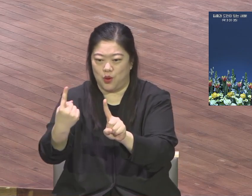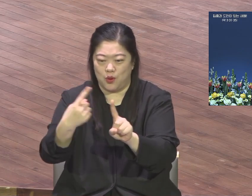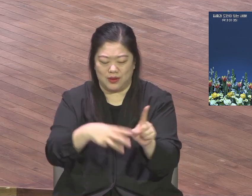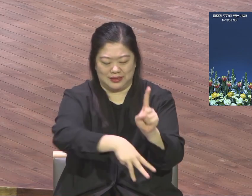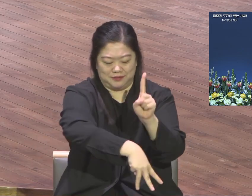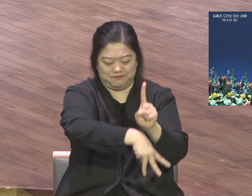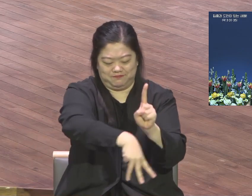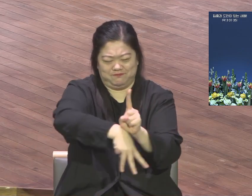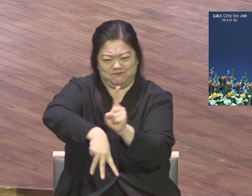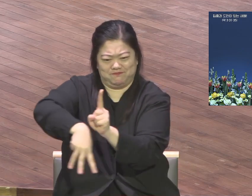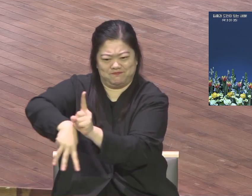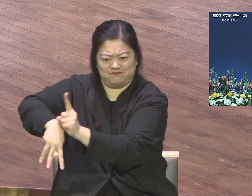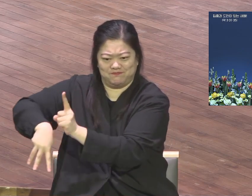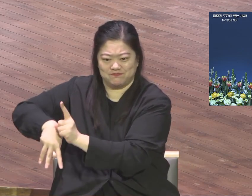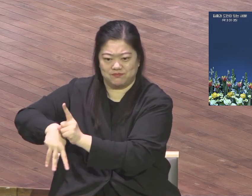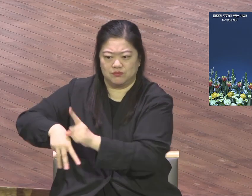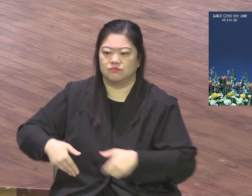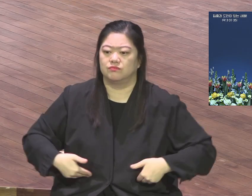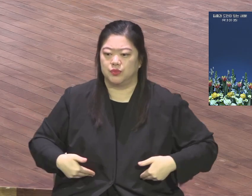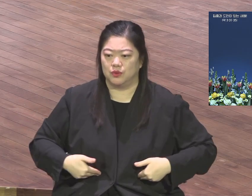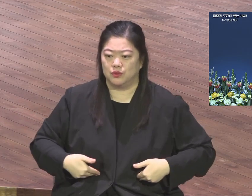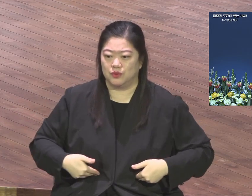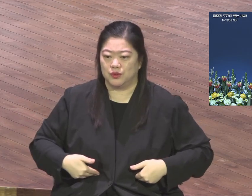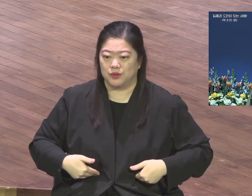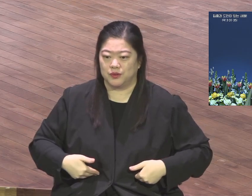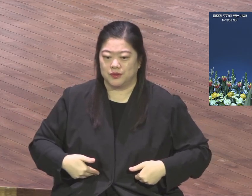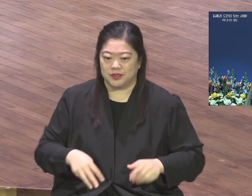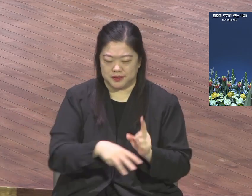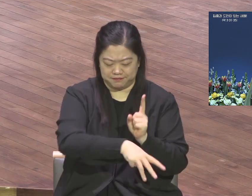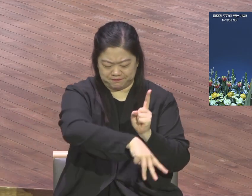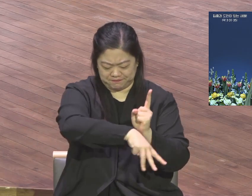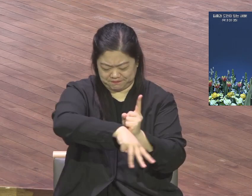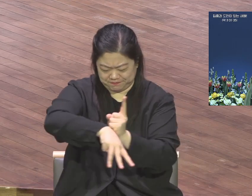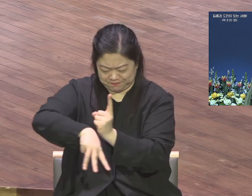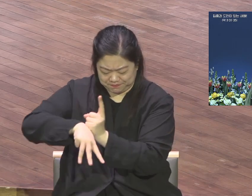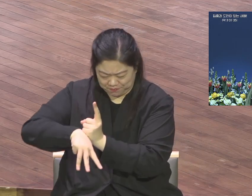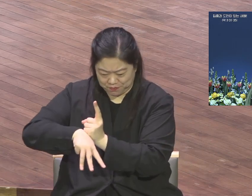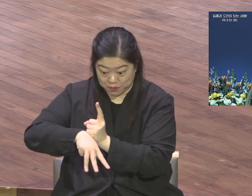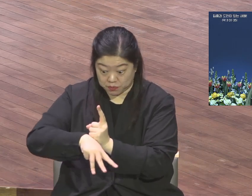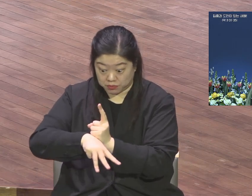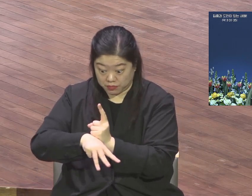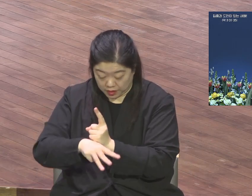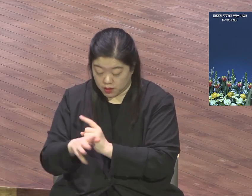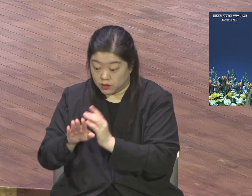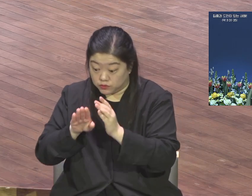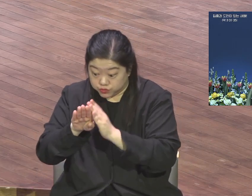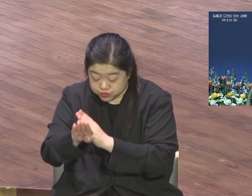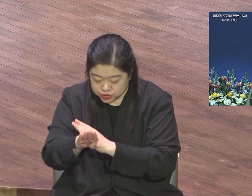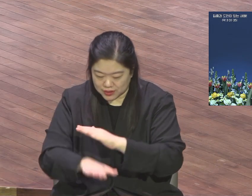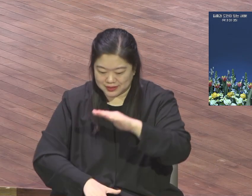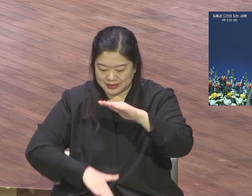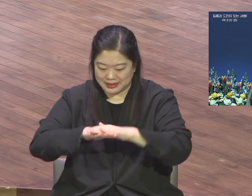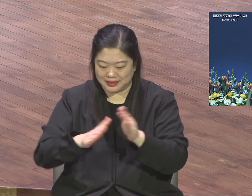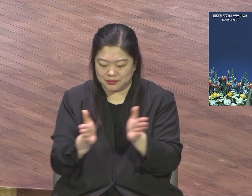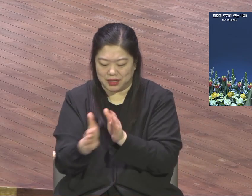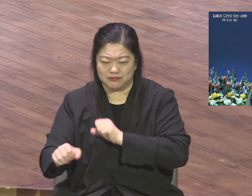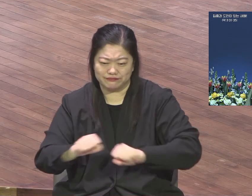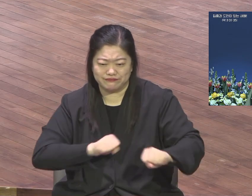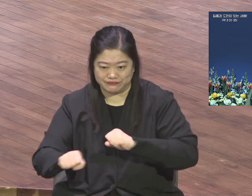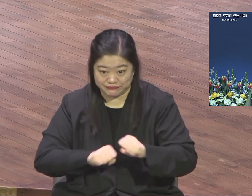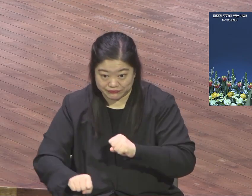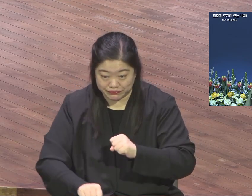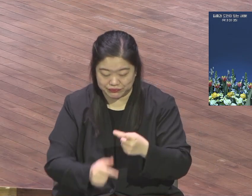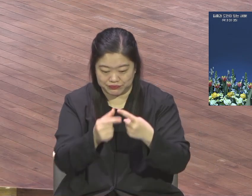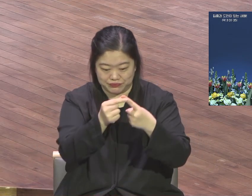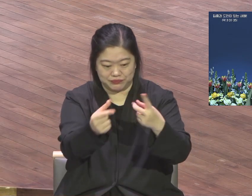3운동. 교회가 장막터를 그렇게 넓히는 스타트 운동. 또 지역